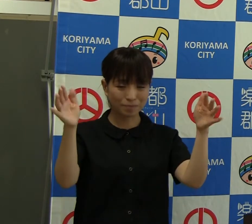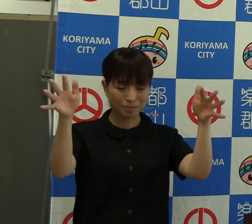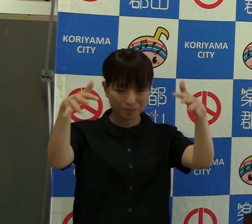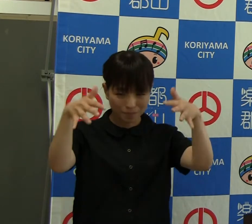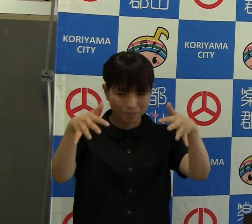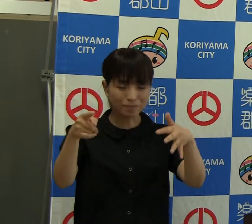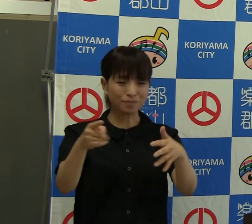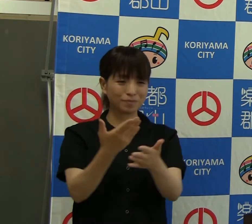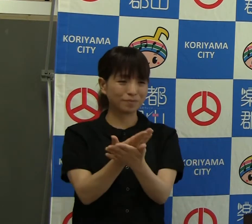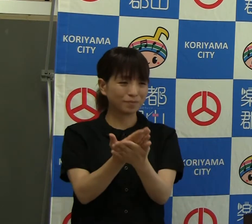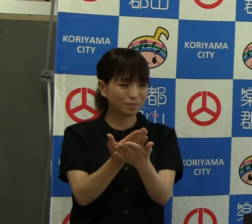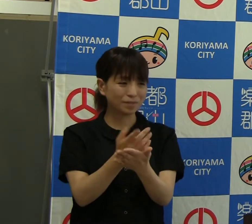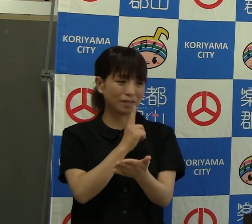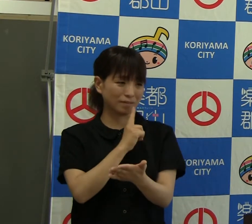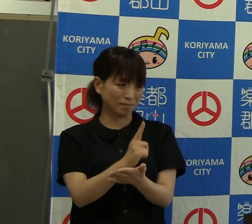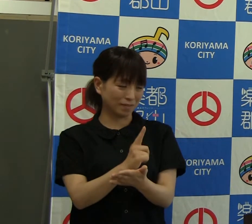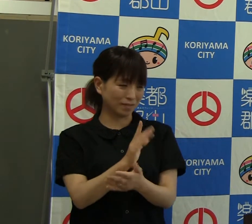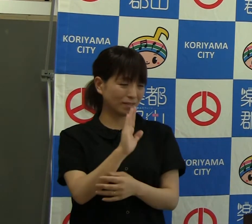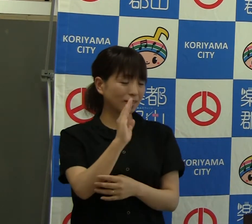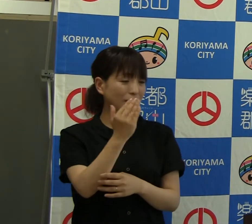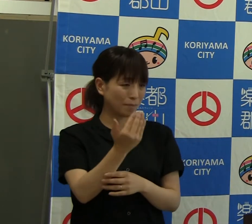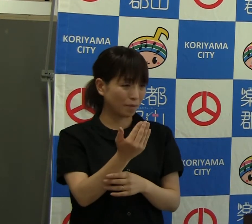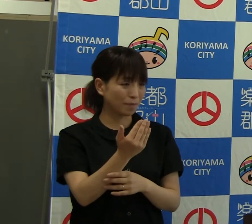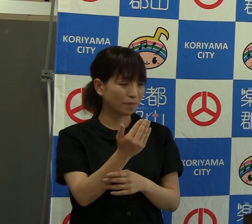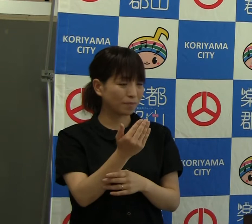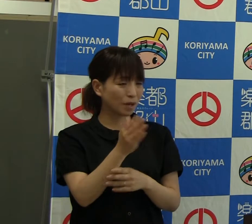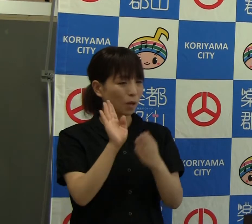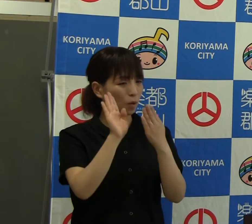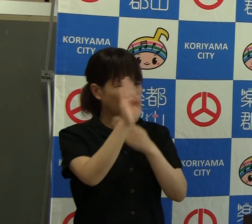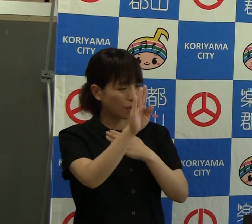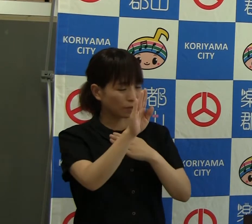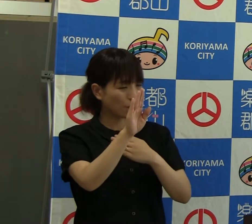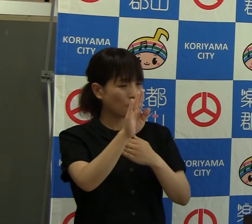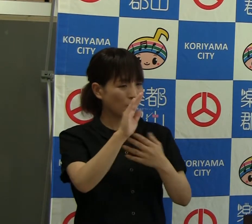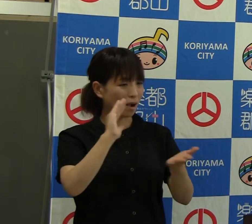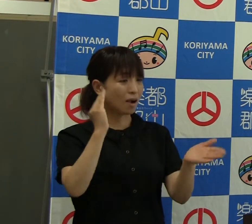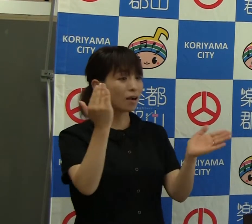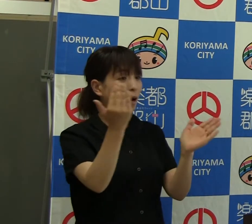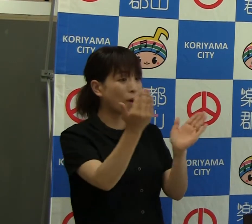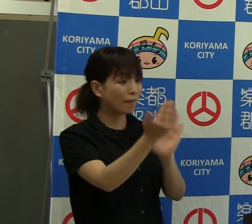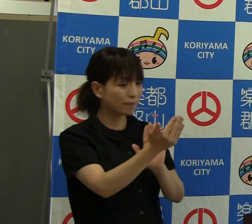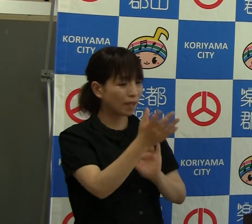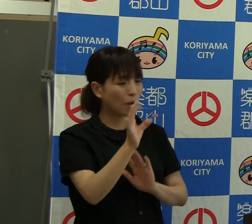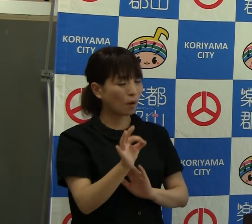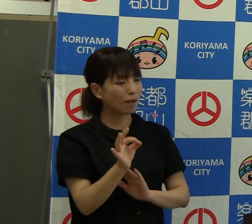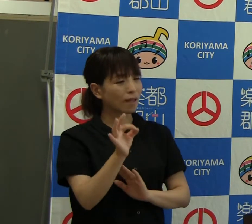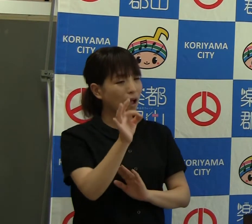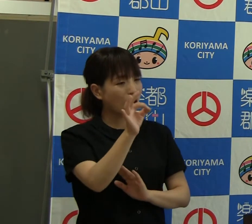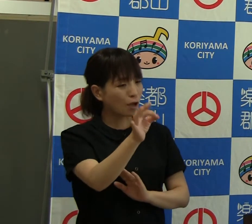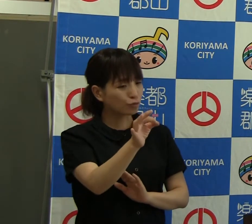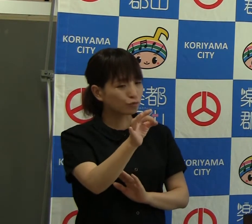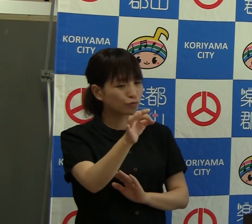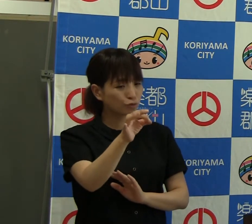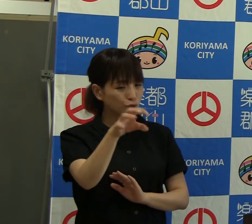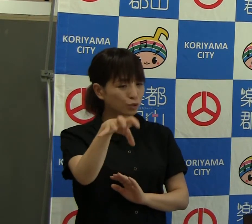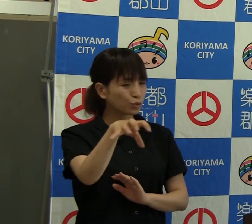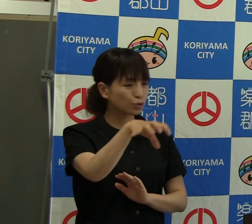出資するかとかありましたけども、これからはむしろ、出資する側が どの人